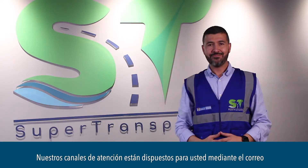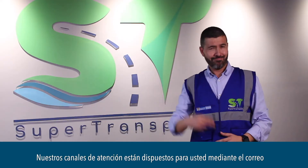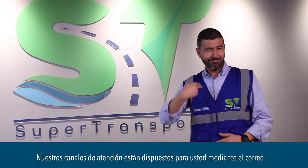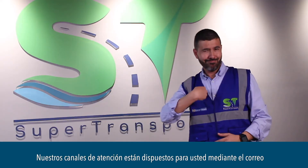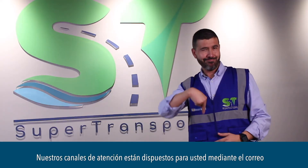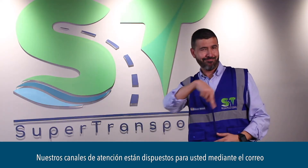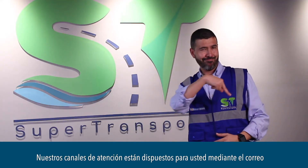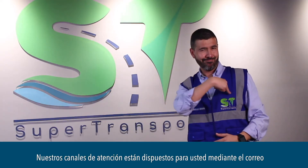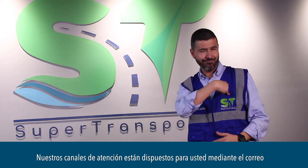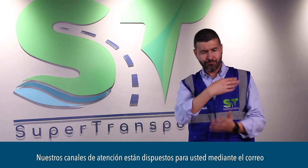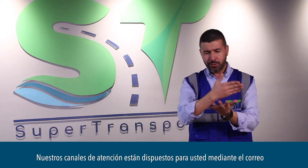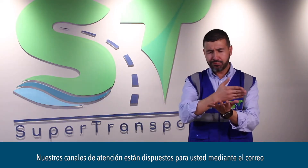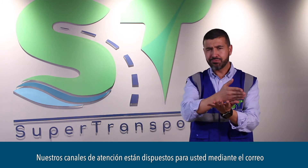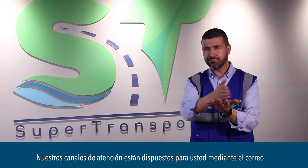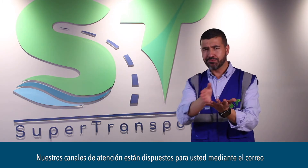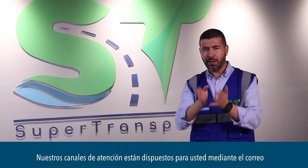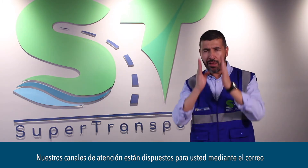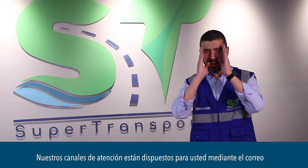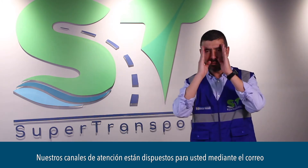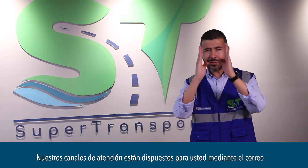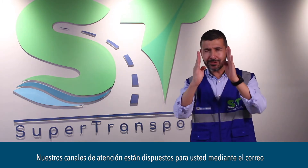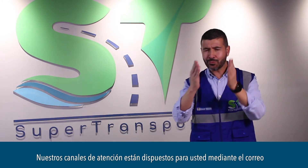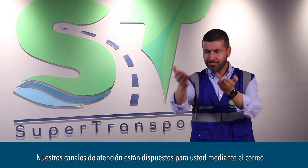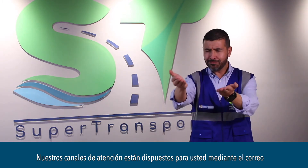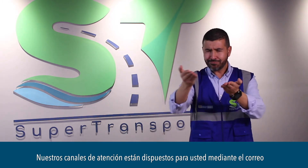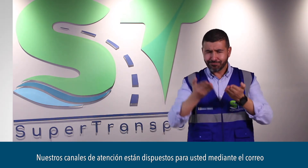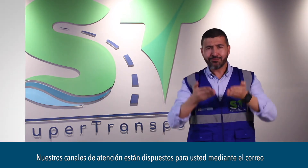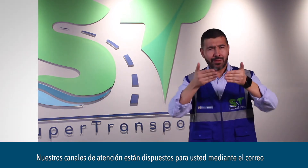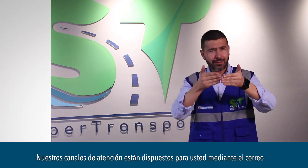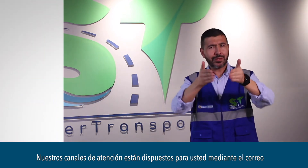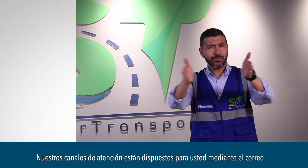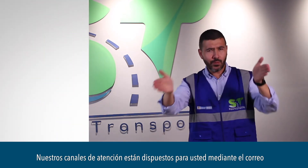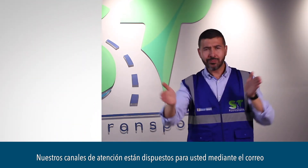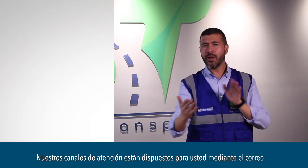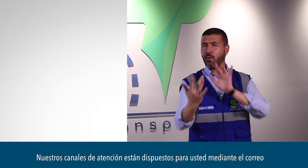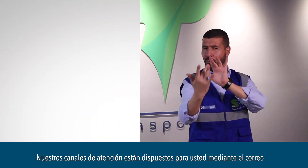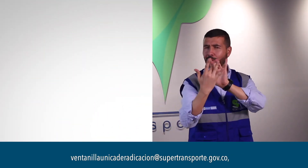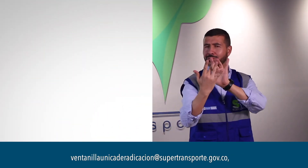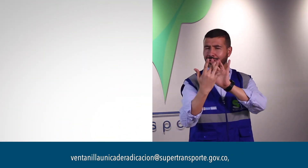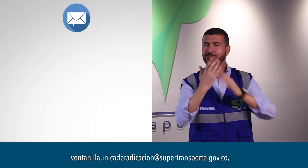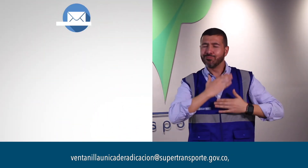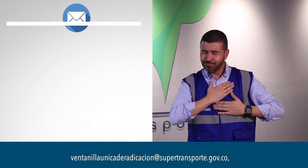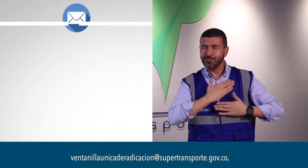Nuestros canales de atención están dispuestos para usted mediante el correo